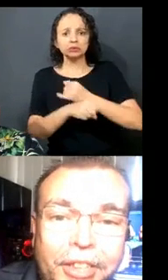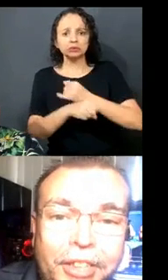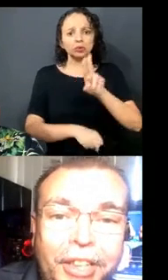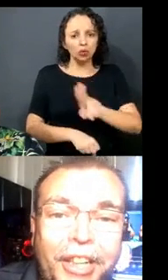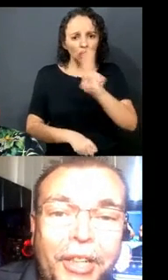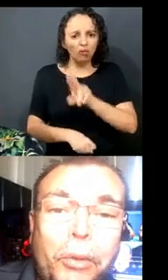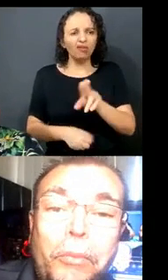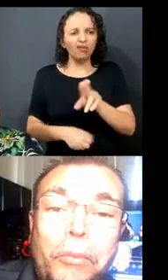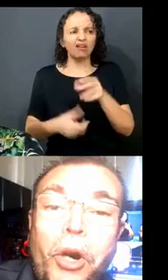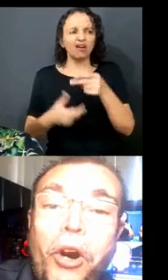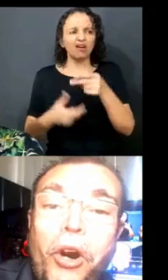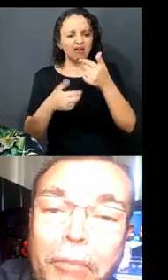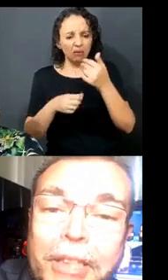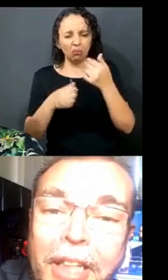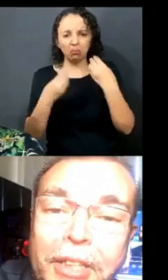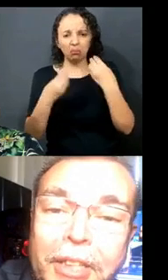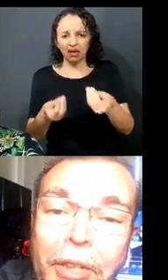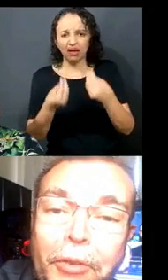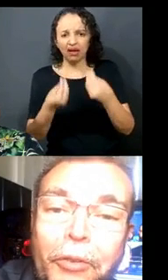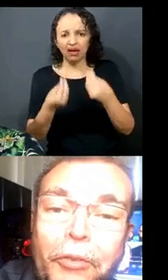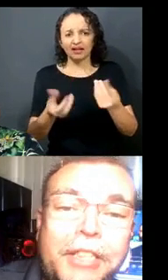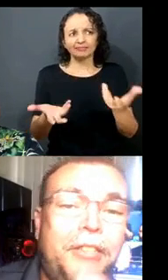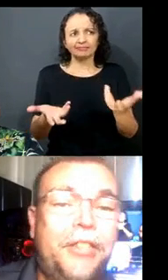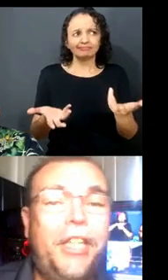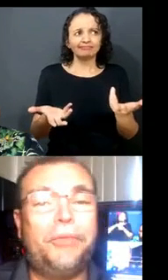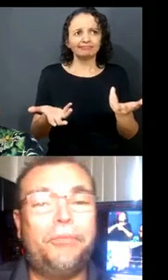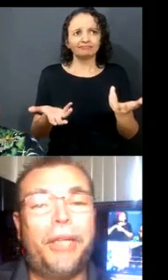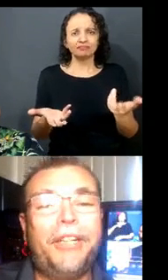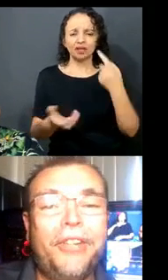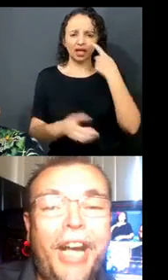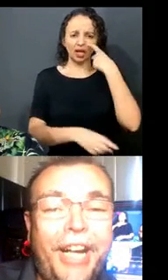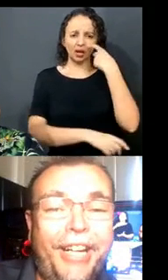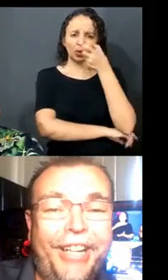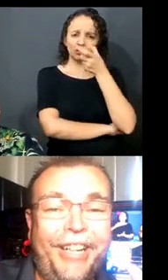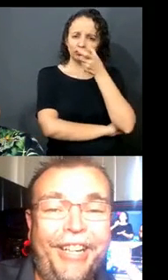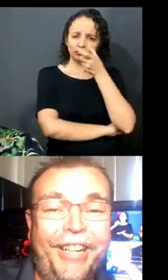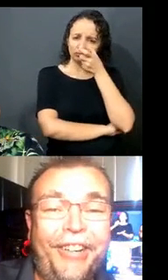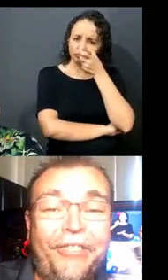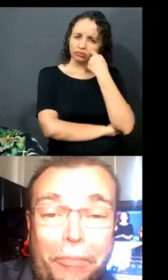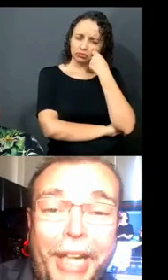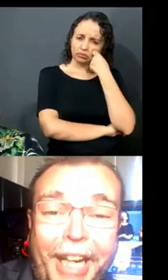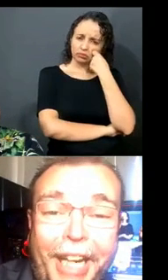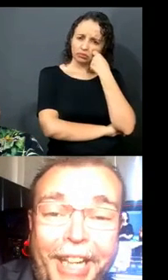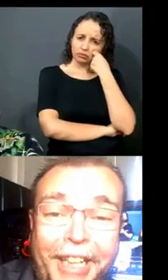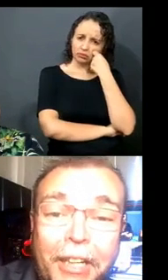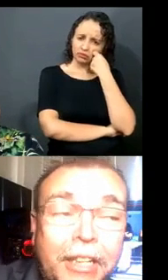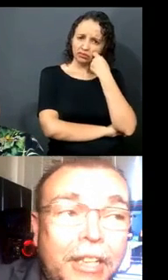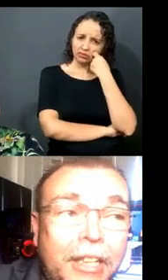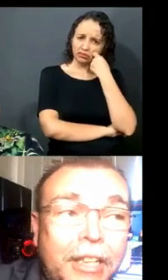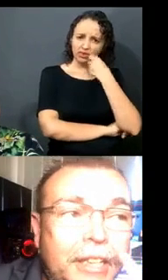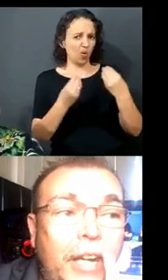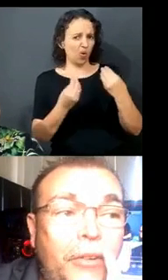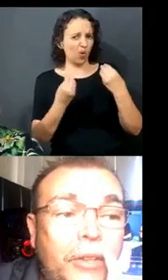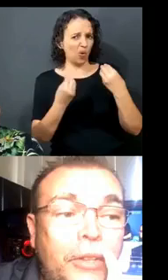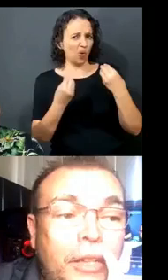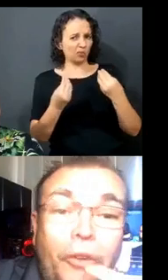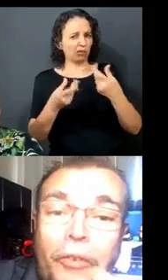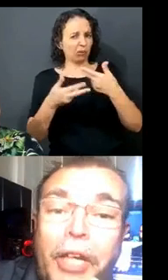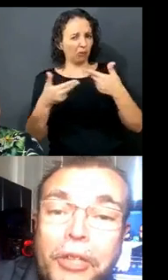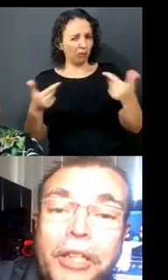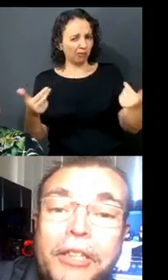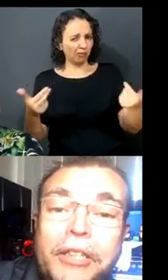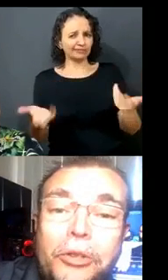falar de coisas que o meu olhar também científico fala assim, gente, peraí, não é por aí,